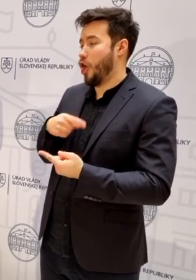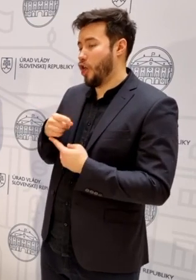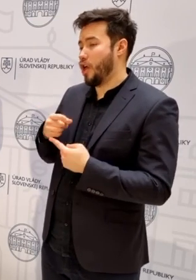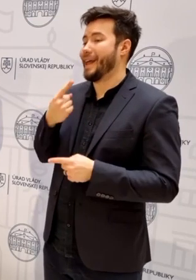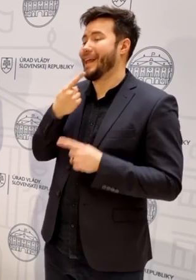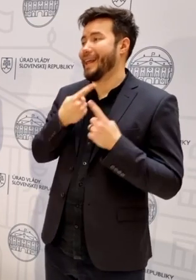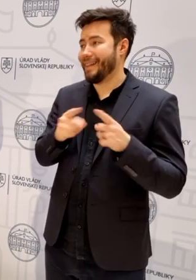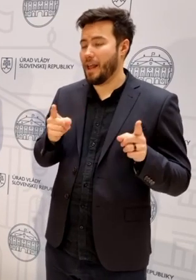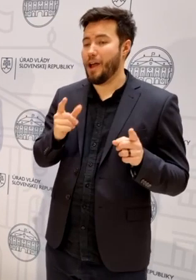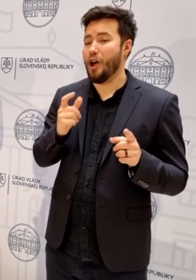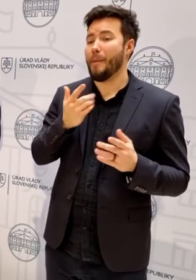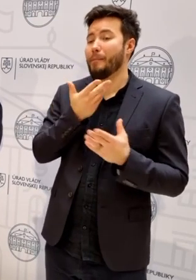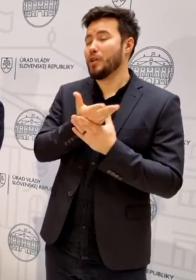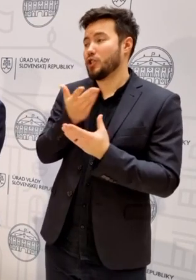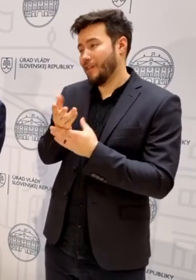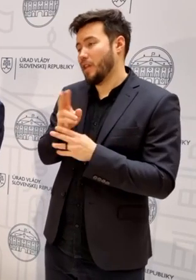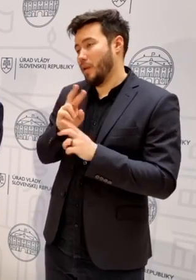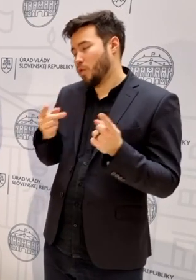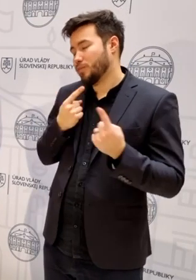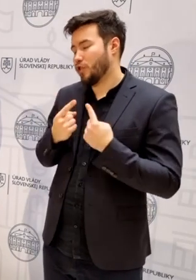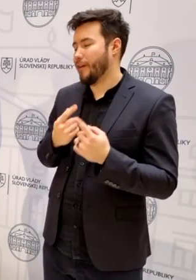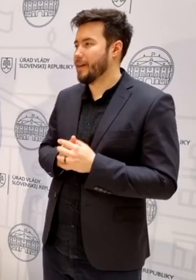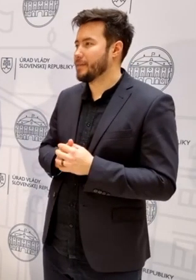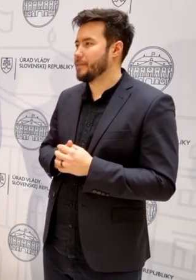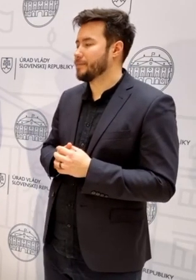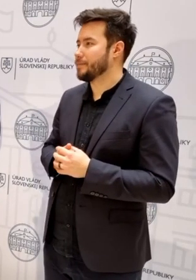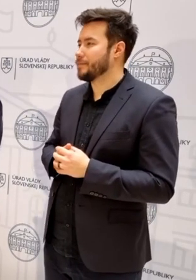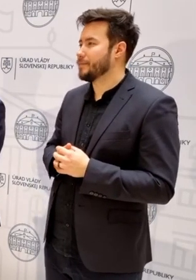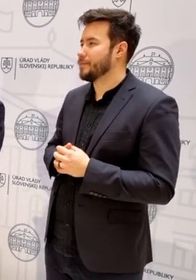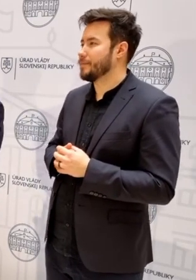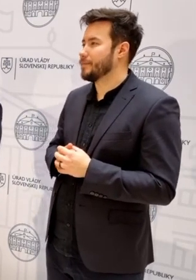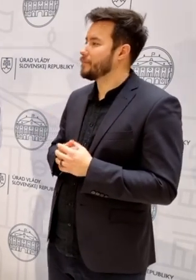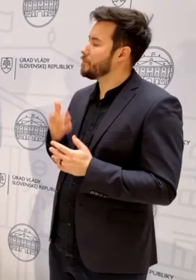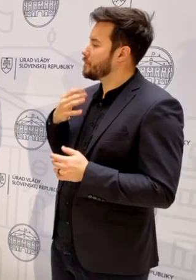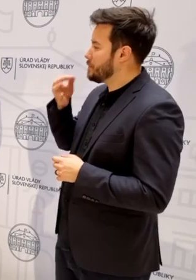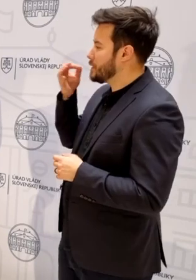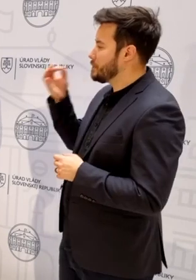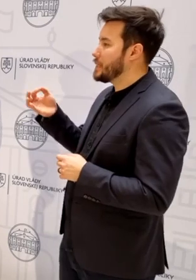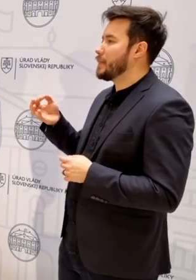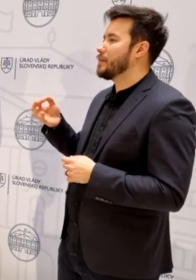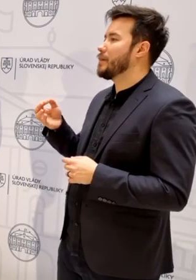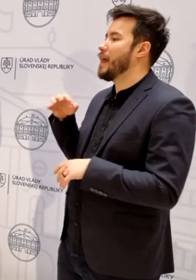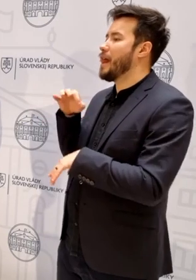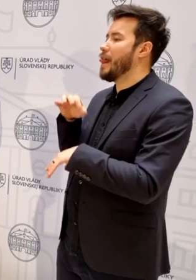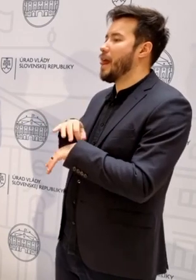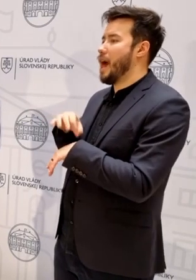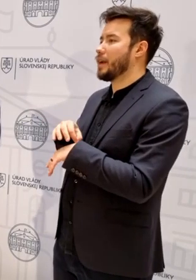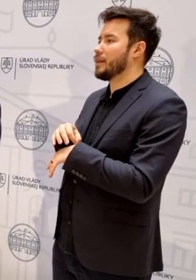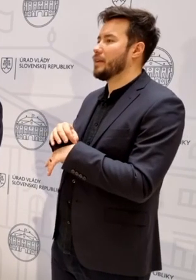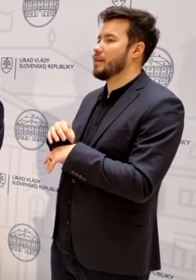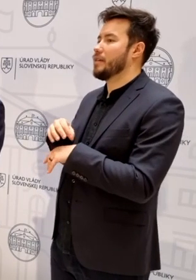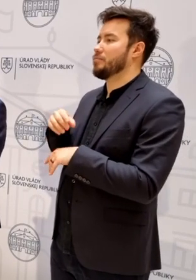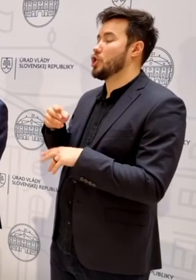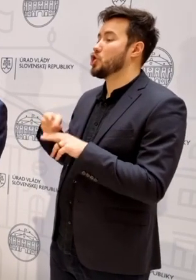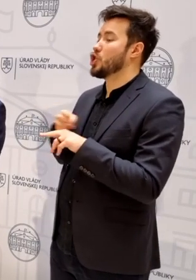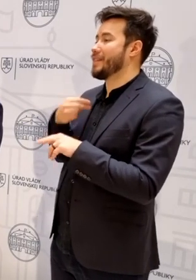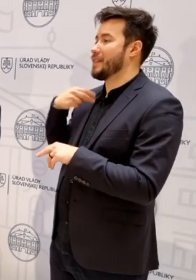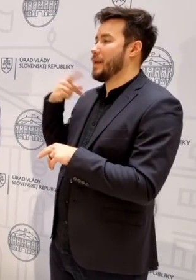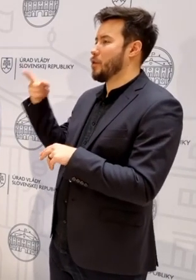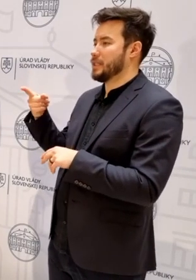s inými poskytovateľmi takýchto služieb. A chcete ešte niečo robiť preto, aby lekári neodchádzali do tej novej nemocnice zo štátnych